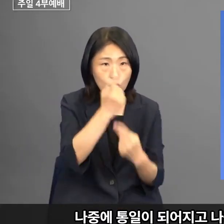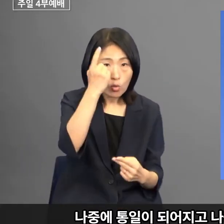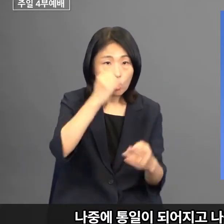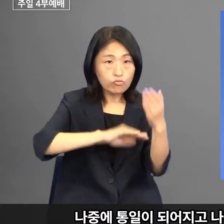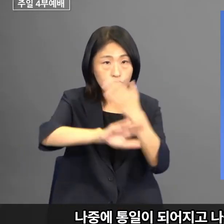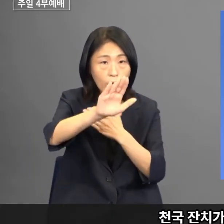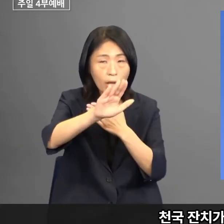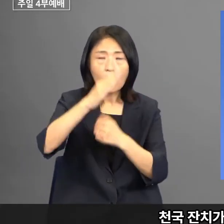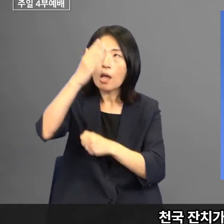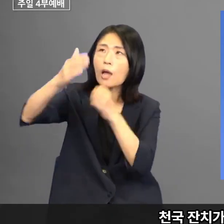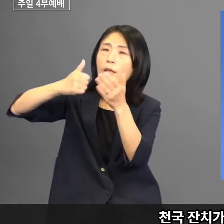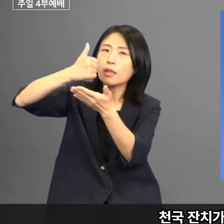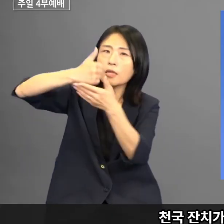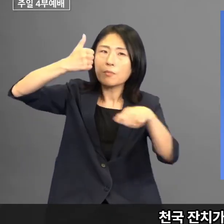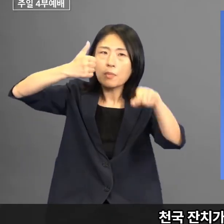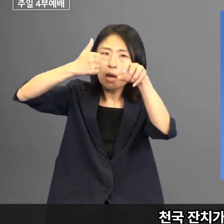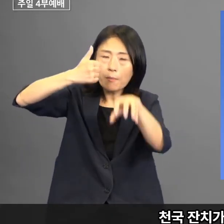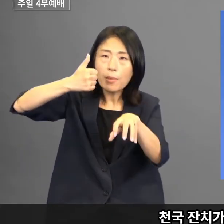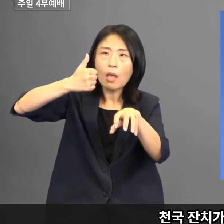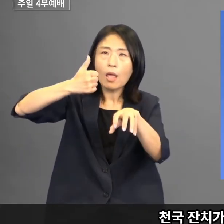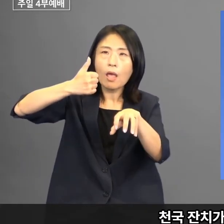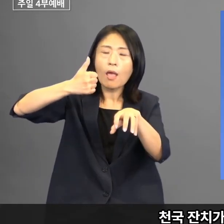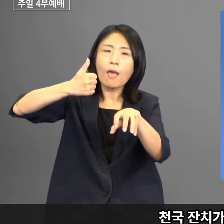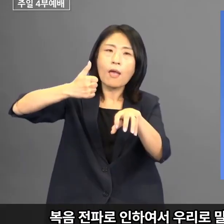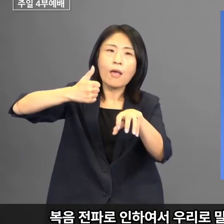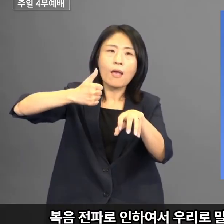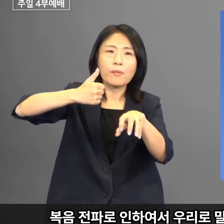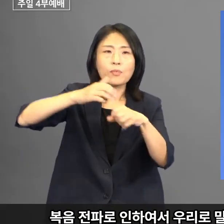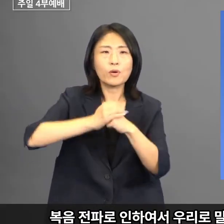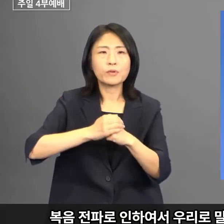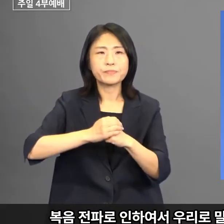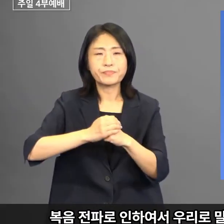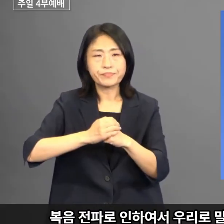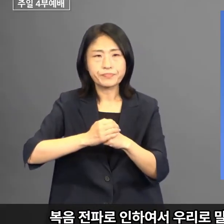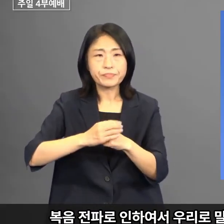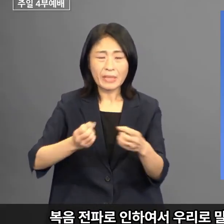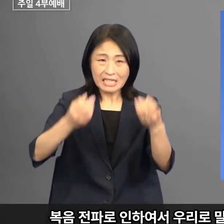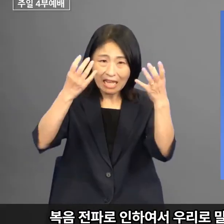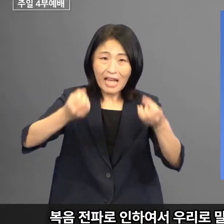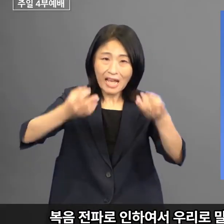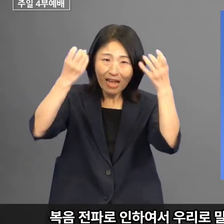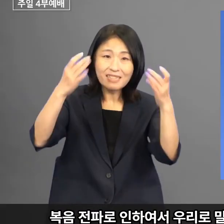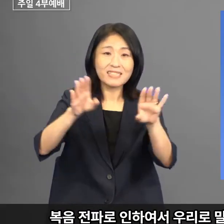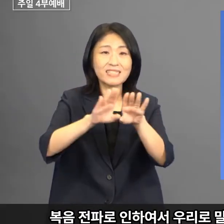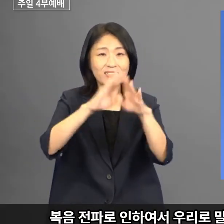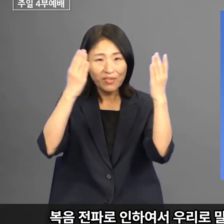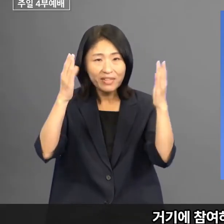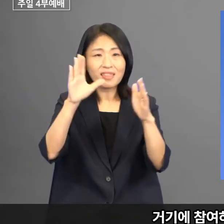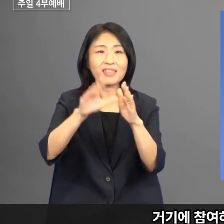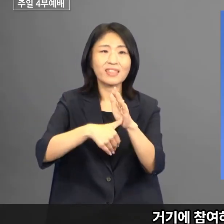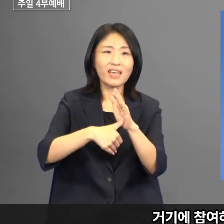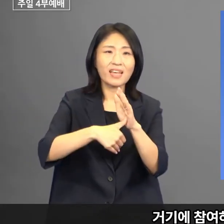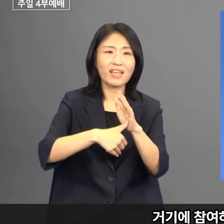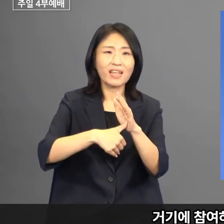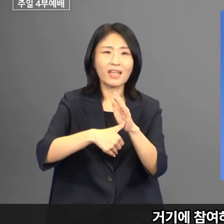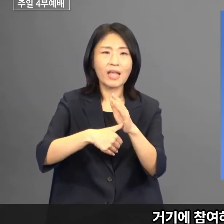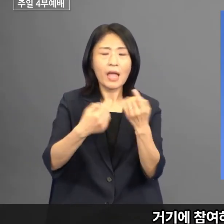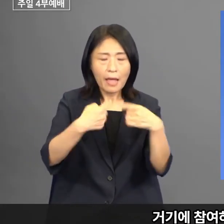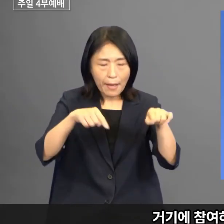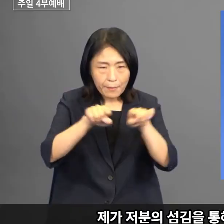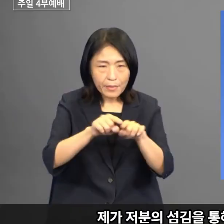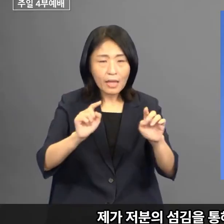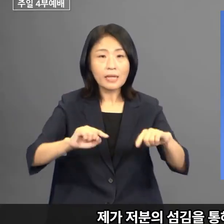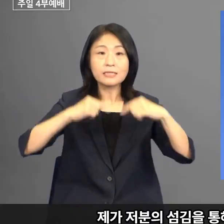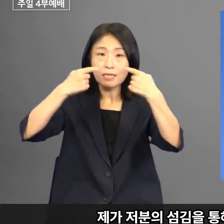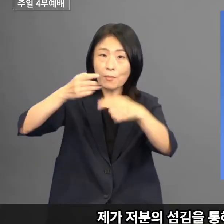앞에 섰을 때 천국 잔치가 벌어질 거예요. 복음 전파로 인하여서 우리로 말미암아 복음을 듣게 된 통일민들이 거기에 참여하게 될